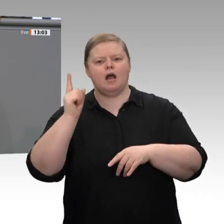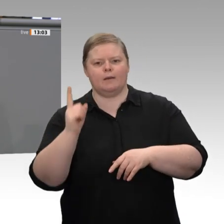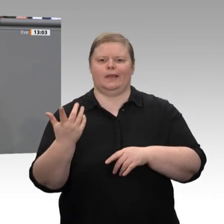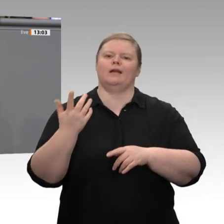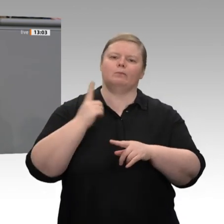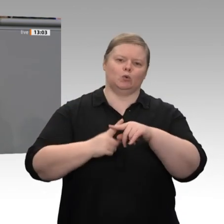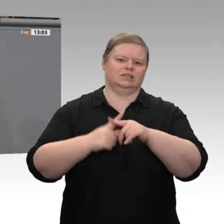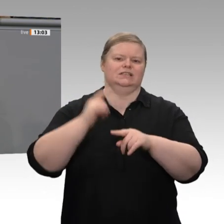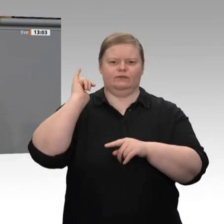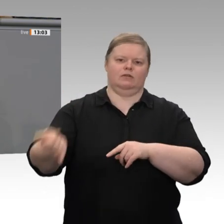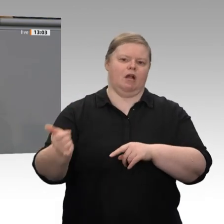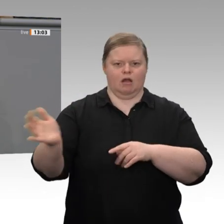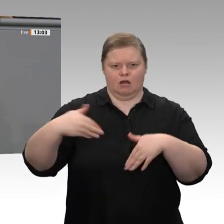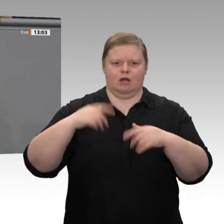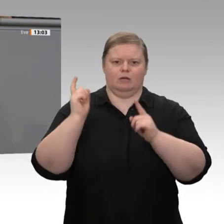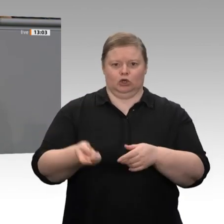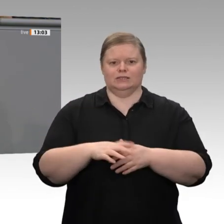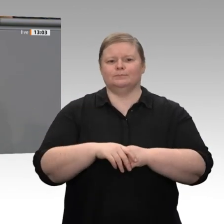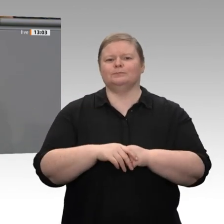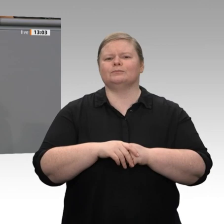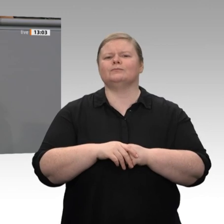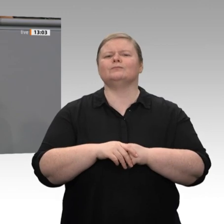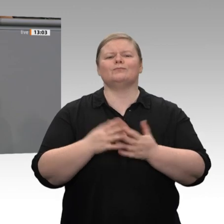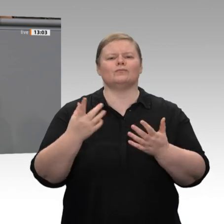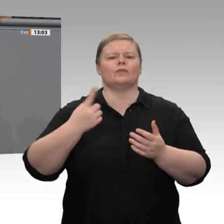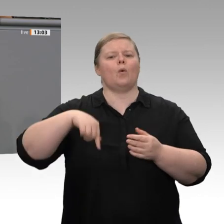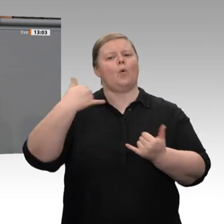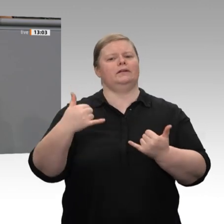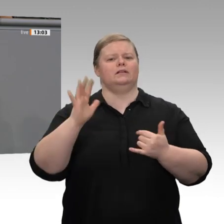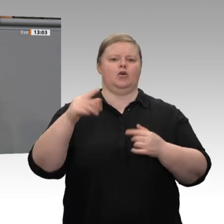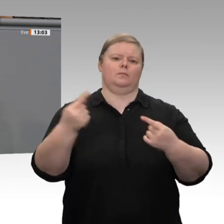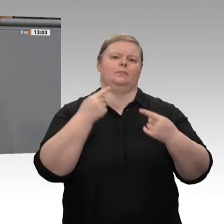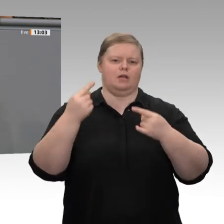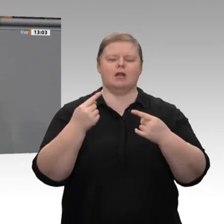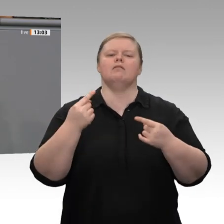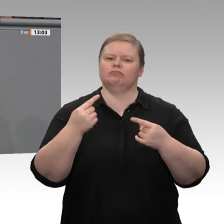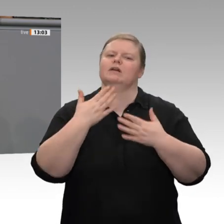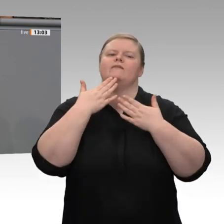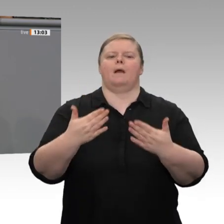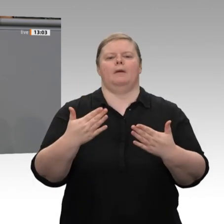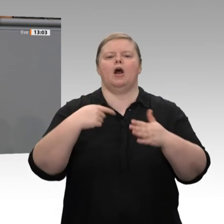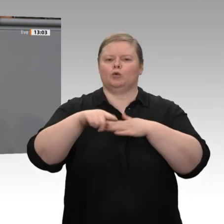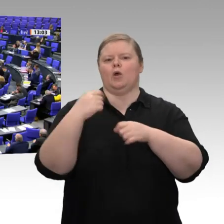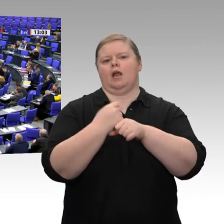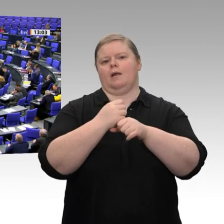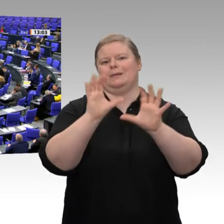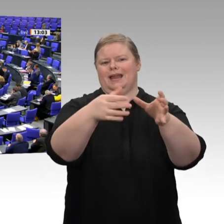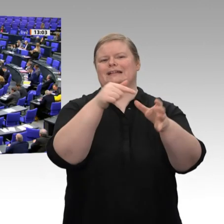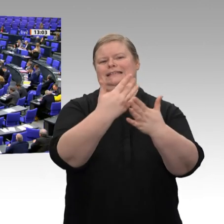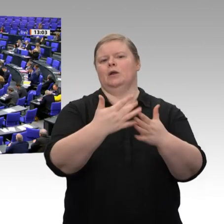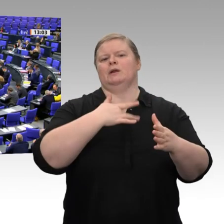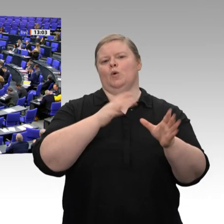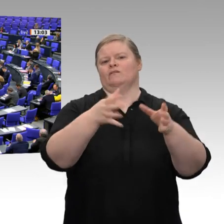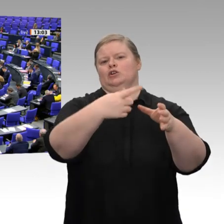Ich möchte mich hier insbesondere bei Nick Kurtmann und Felix Kautschmann bedanken. Und ich möchte Sie